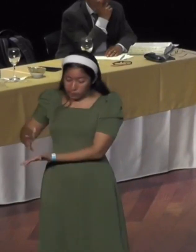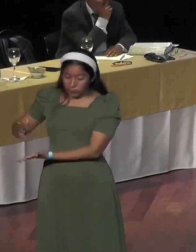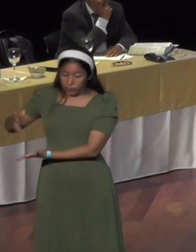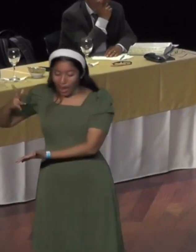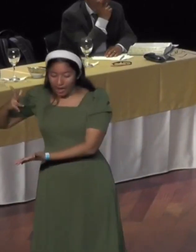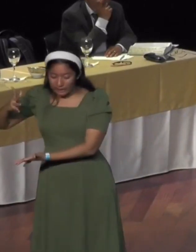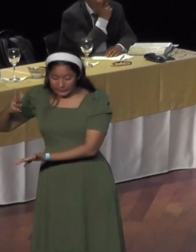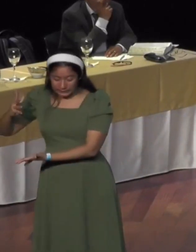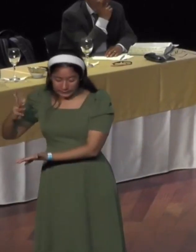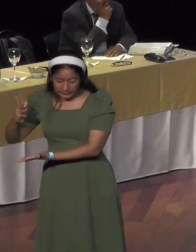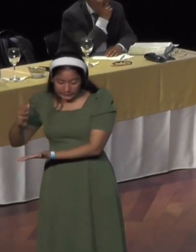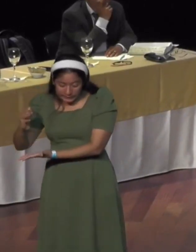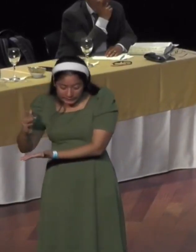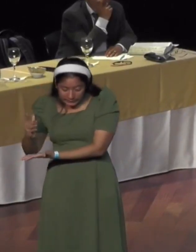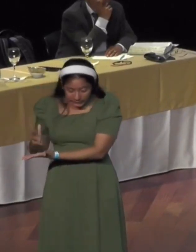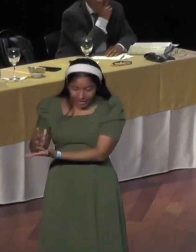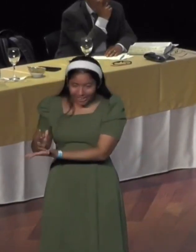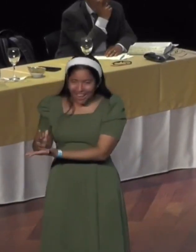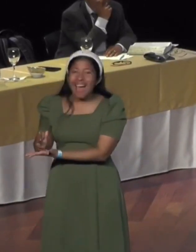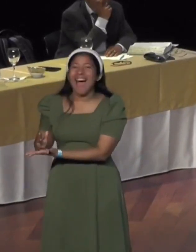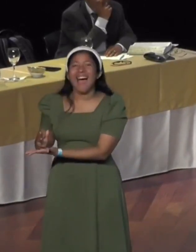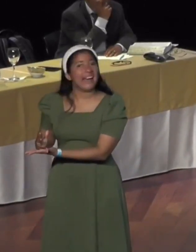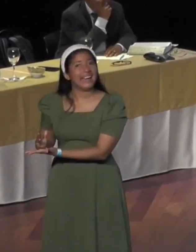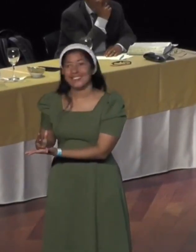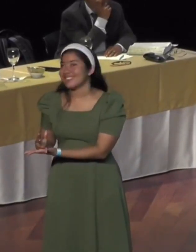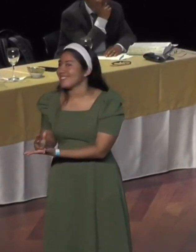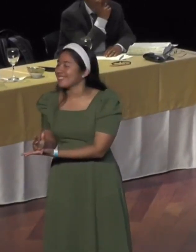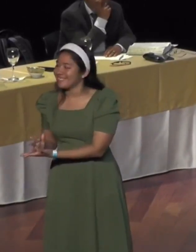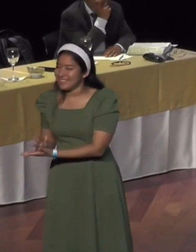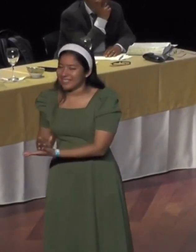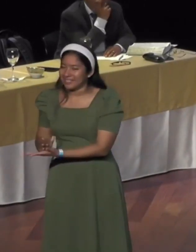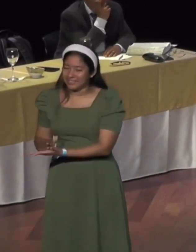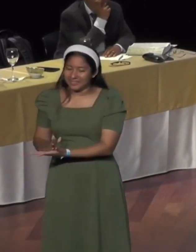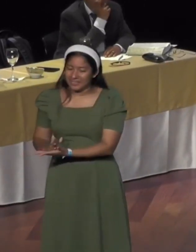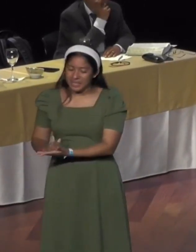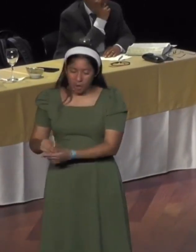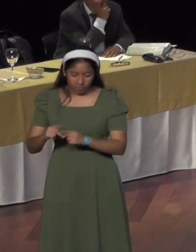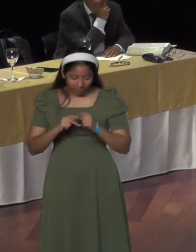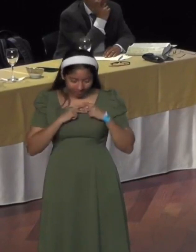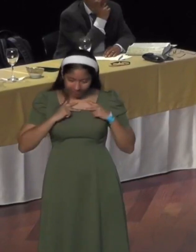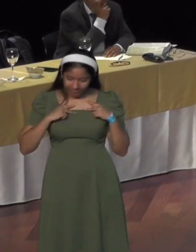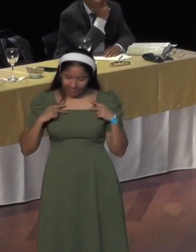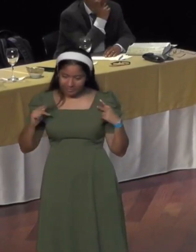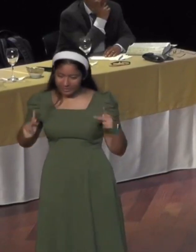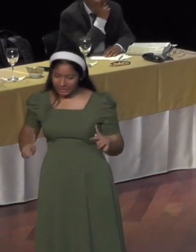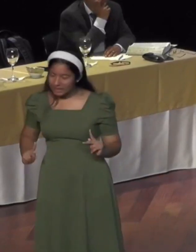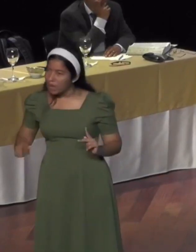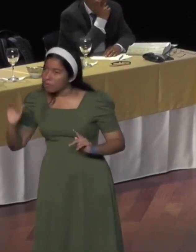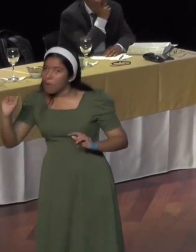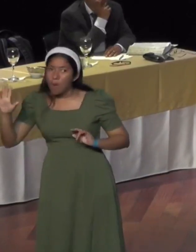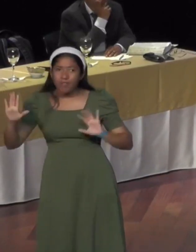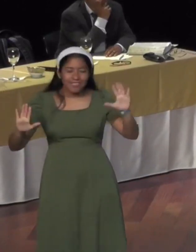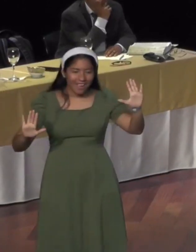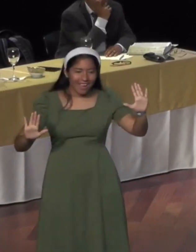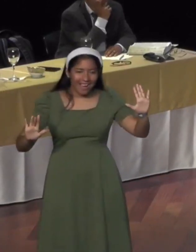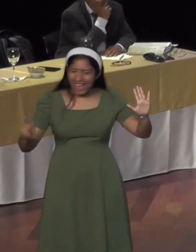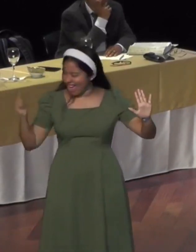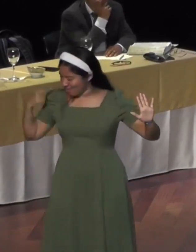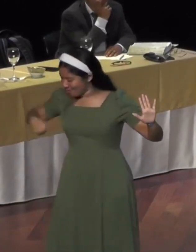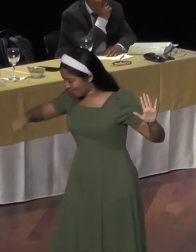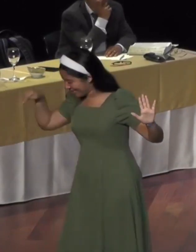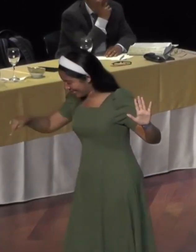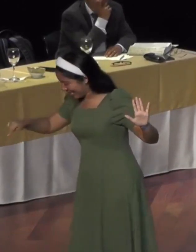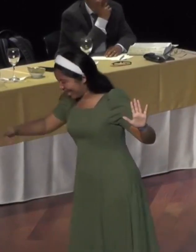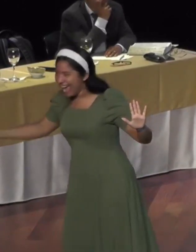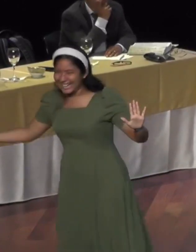Las élites de los gobiernos siendo protegidas. Y Jesús diciendo: denle vosotros de comer. Pero hay